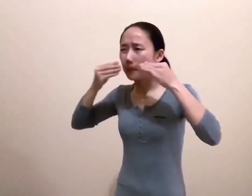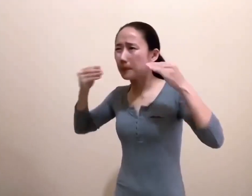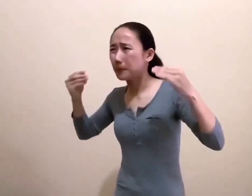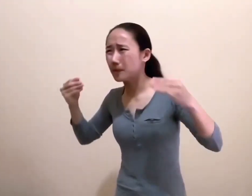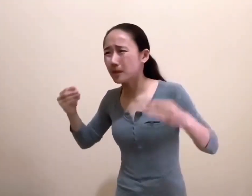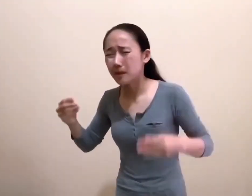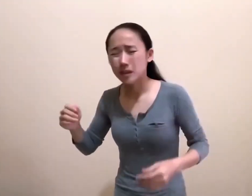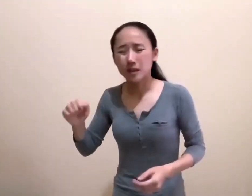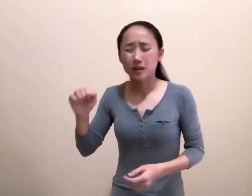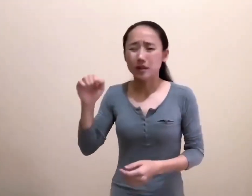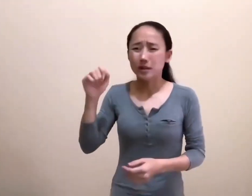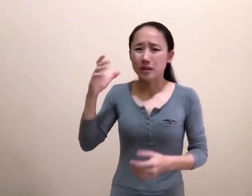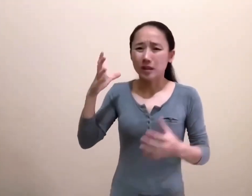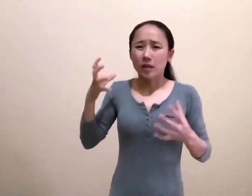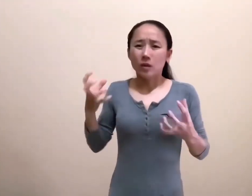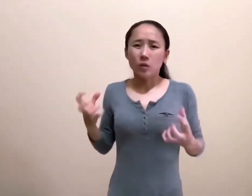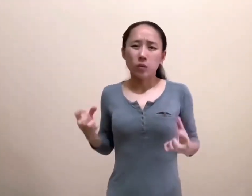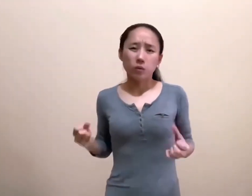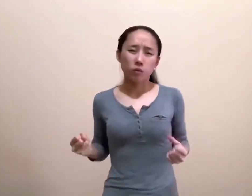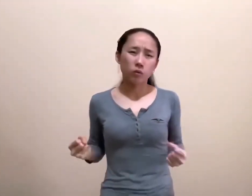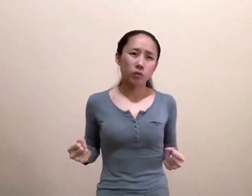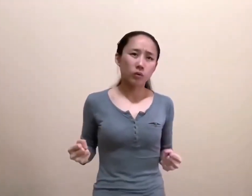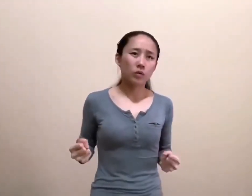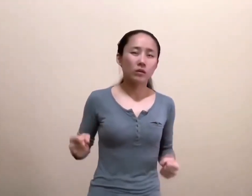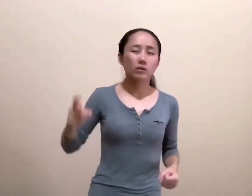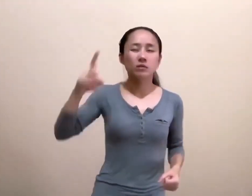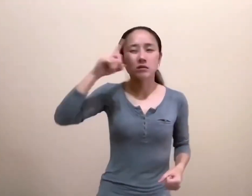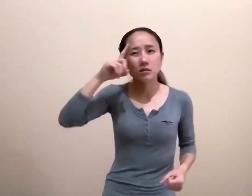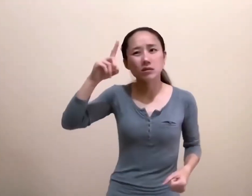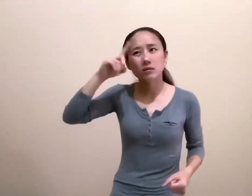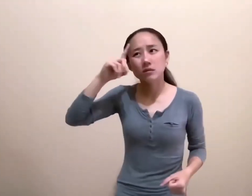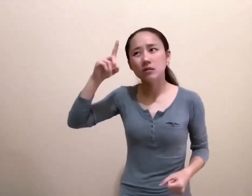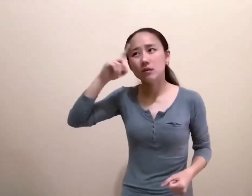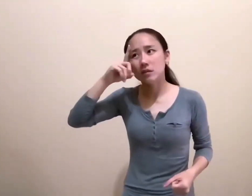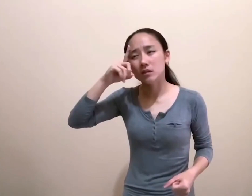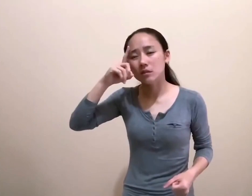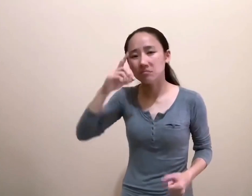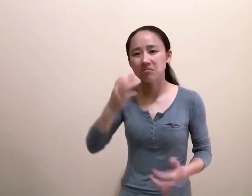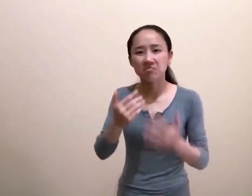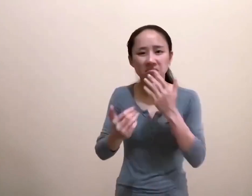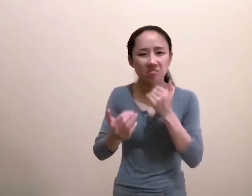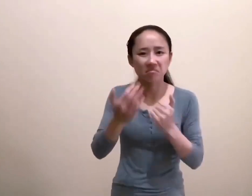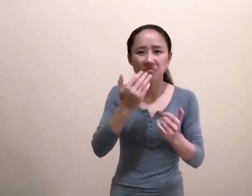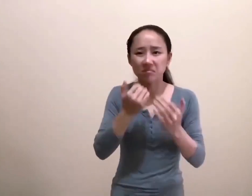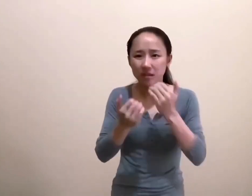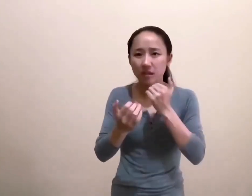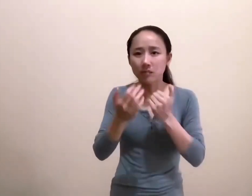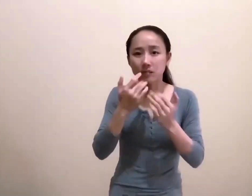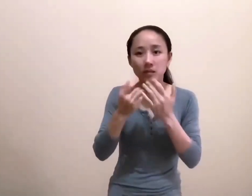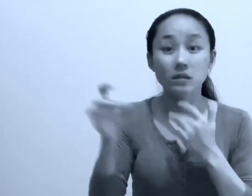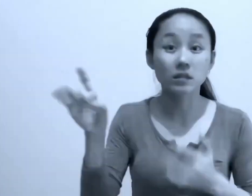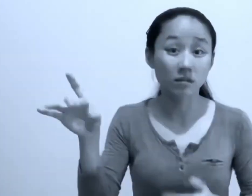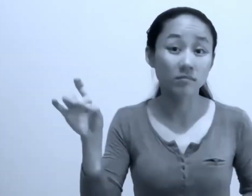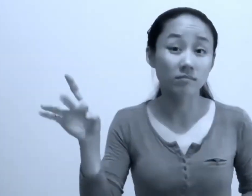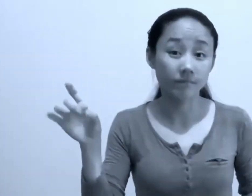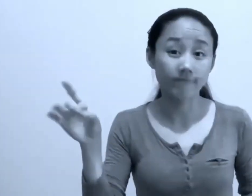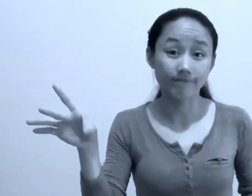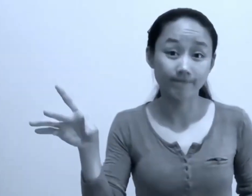tempo, a raposa estava se sentindo cansada. Sempre comia a mesma